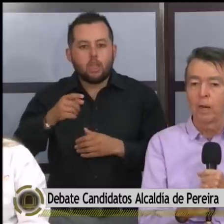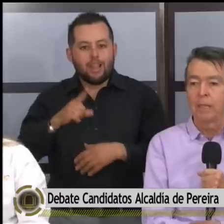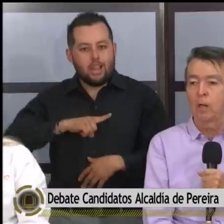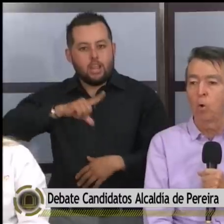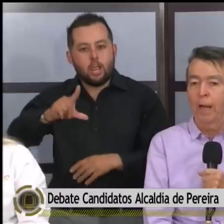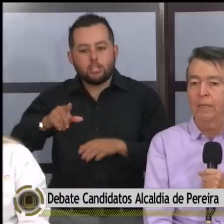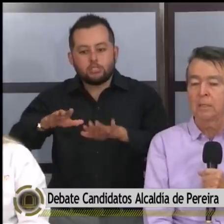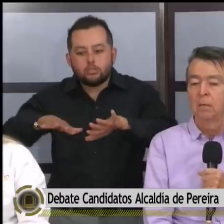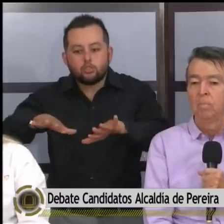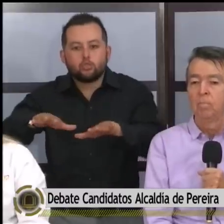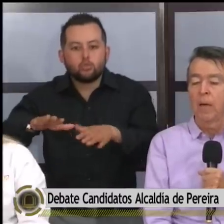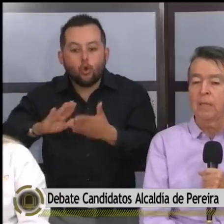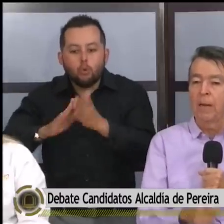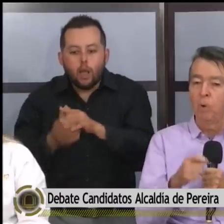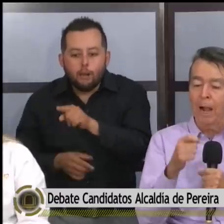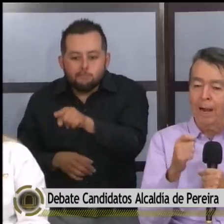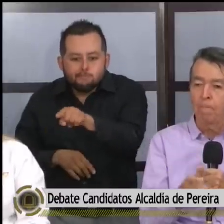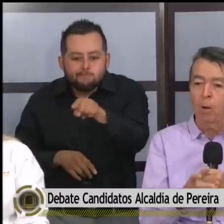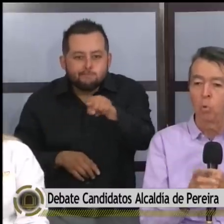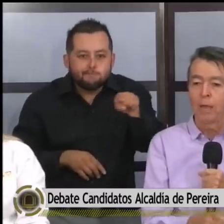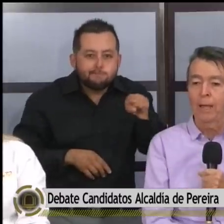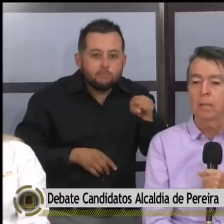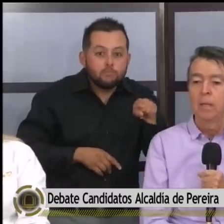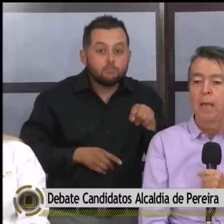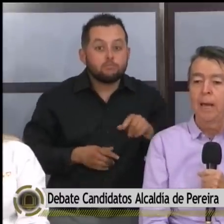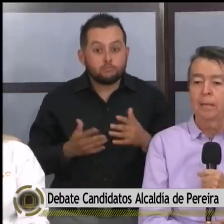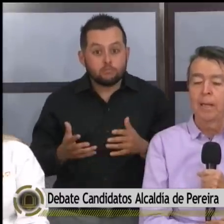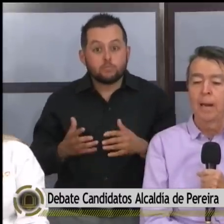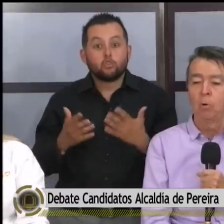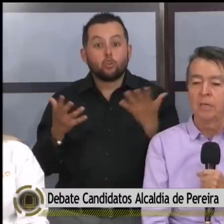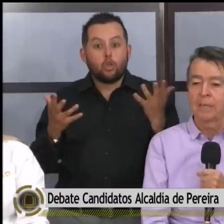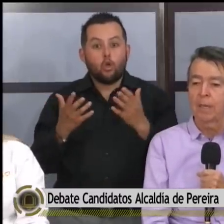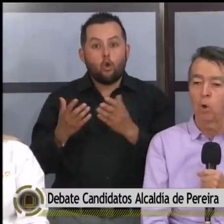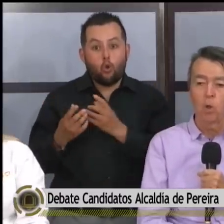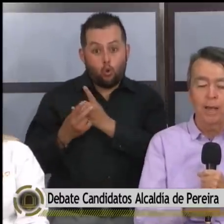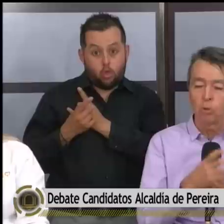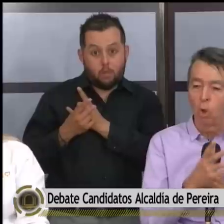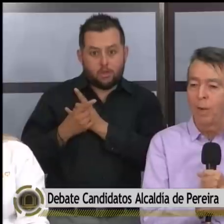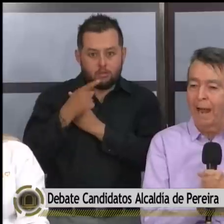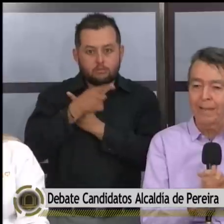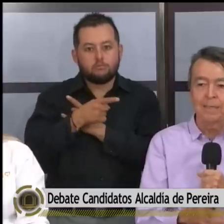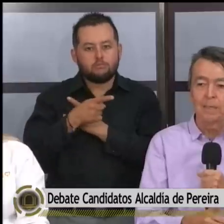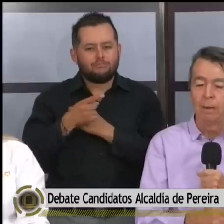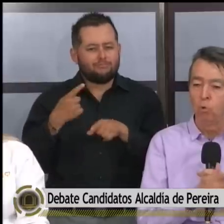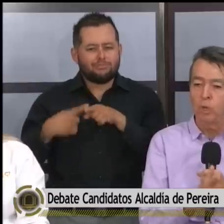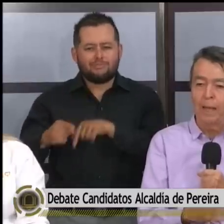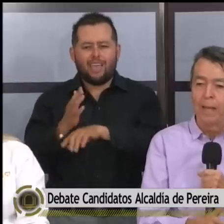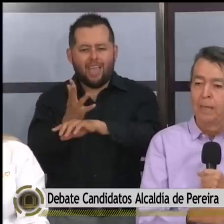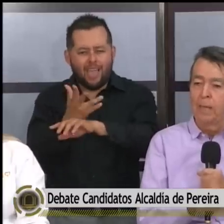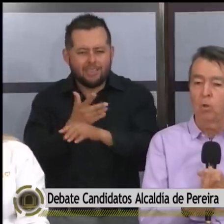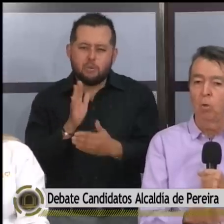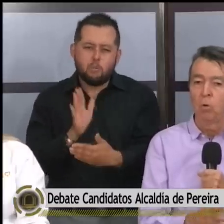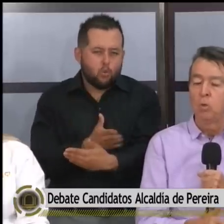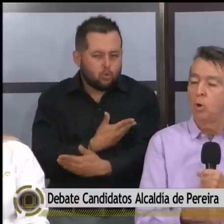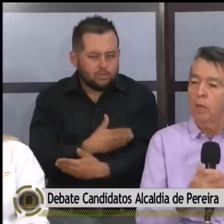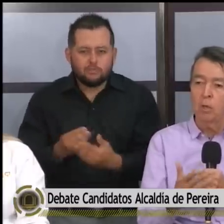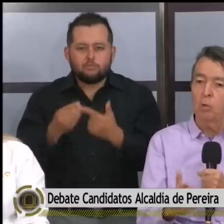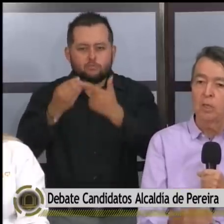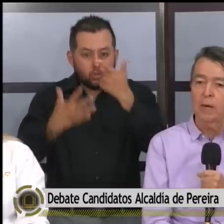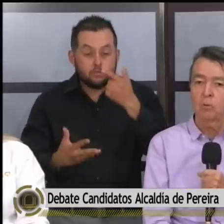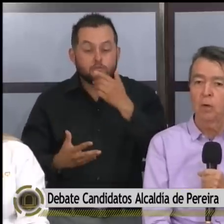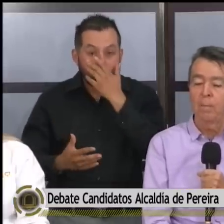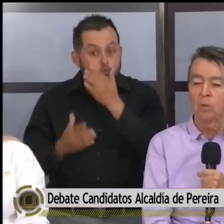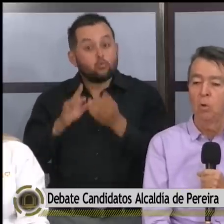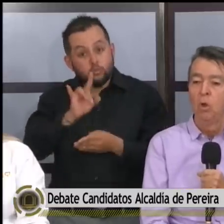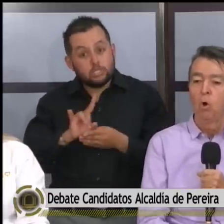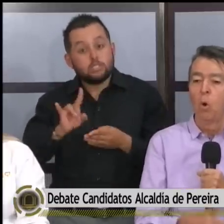hacerlo con la gente locales. Ahí tenemos una gran facultad en la Universidad Tecnológica, en todo, en artes, en música, en todo. Yo creo que hay que